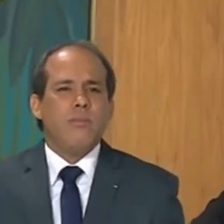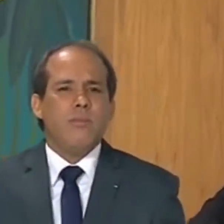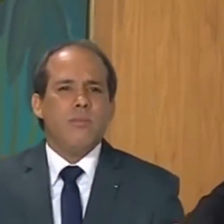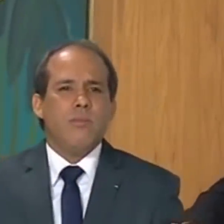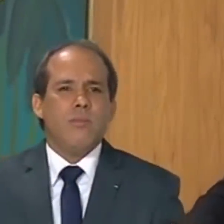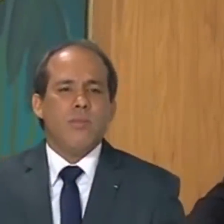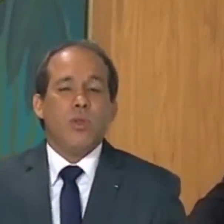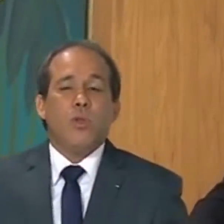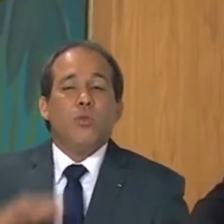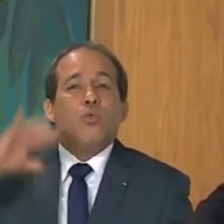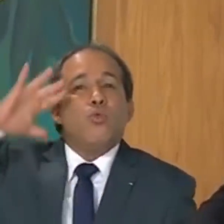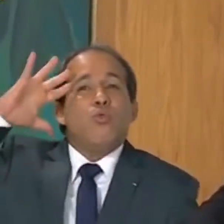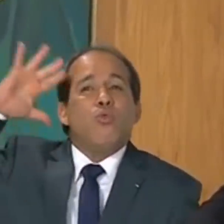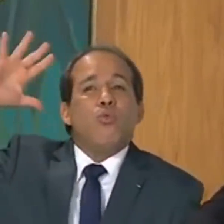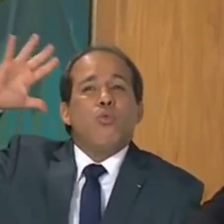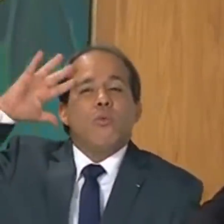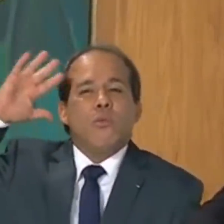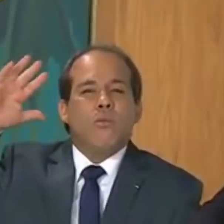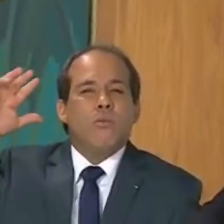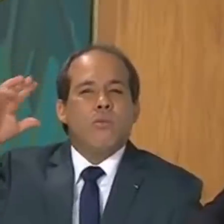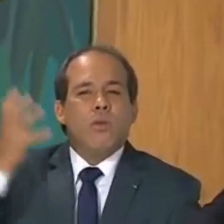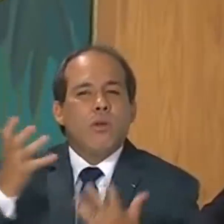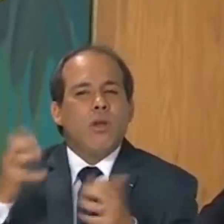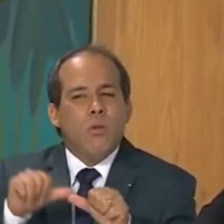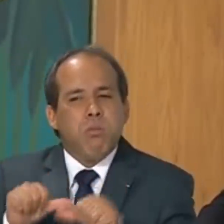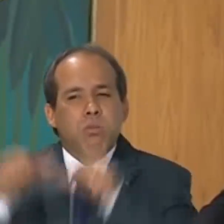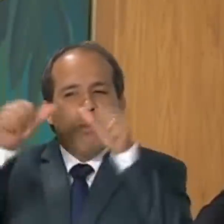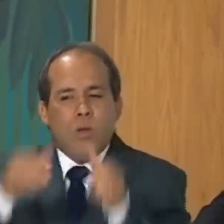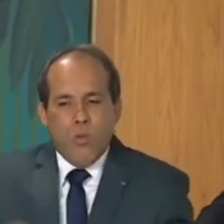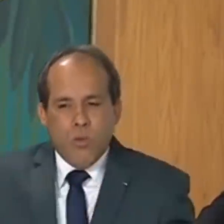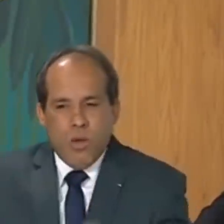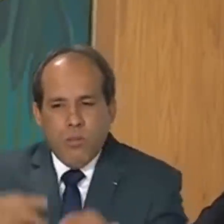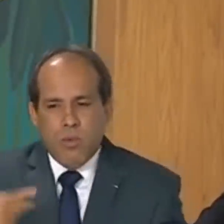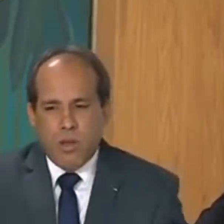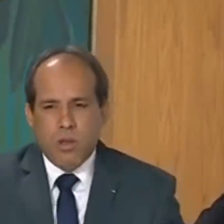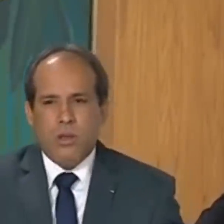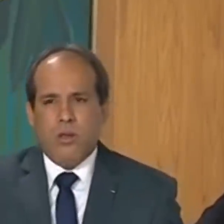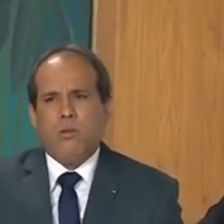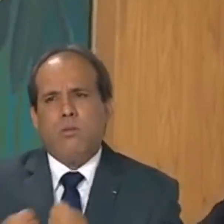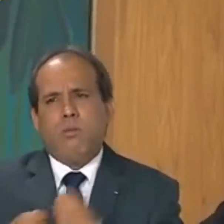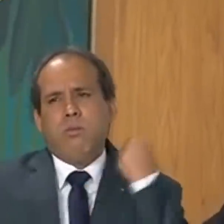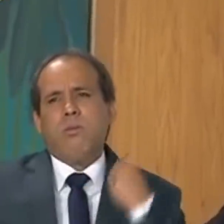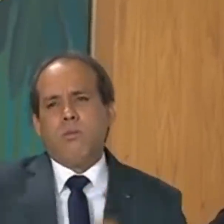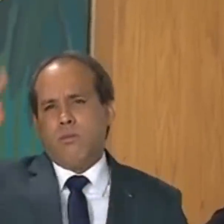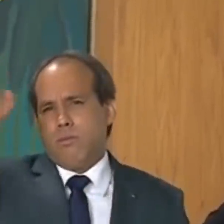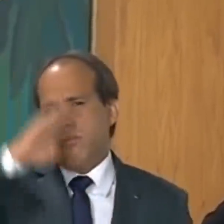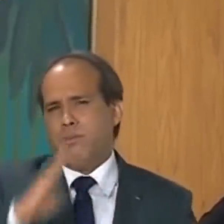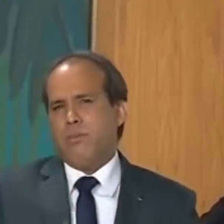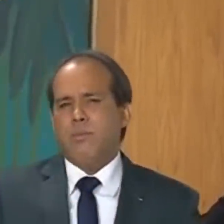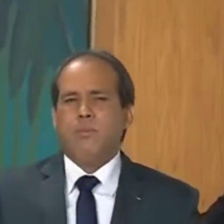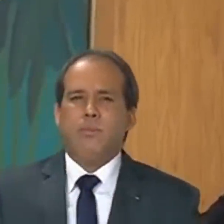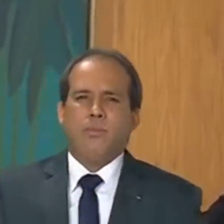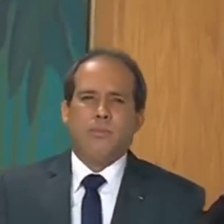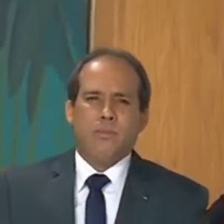que sonhava em mudar o destino dessa nossa grande nação.